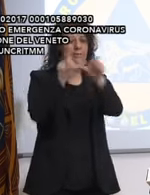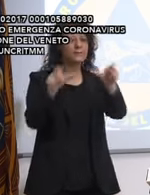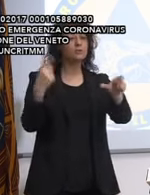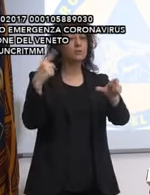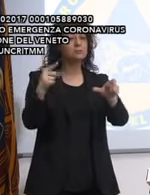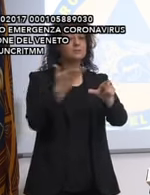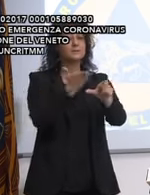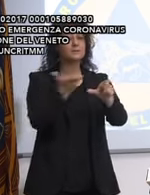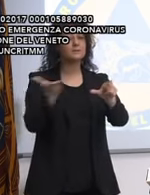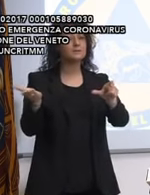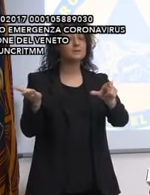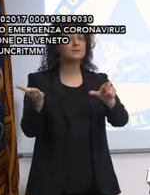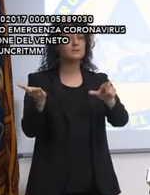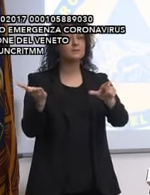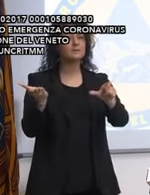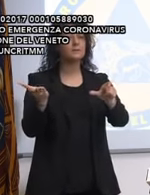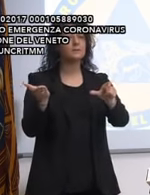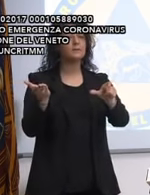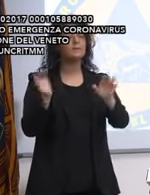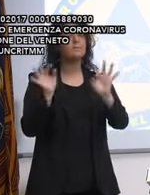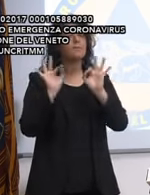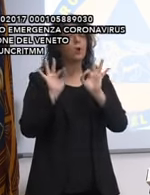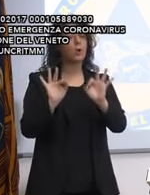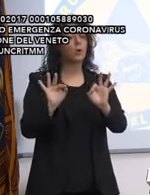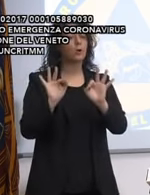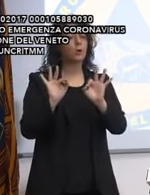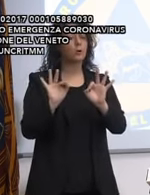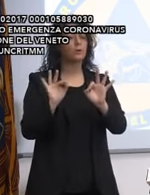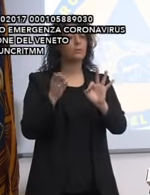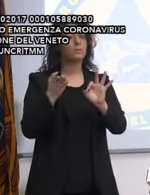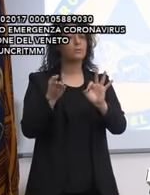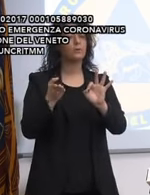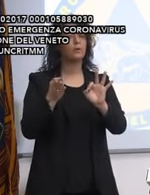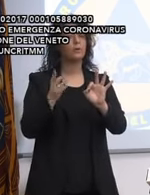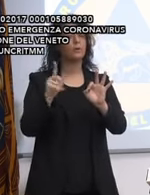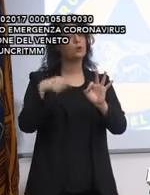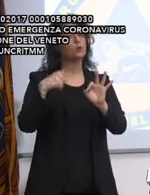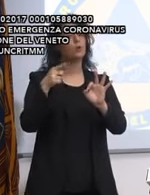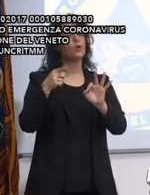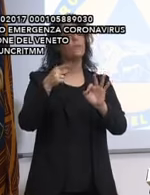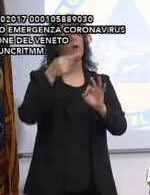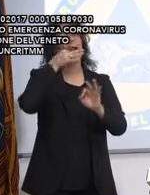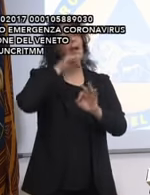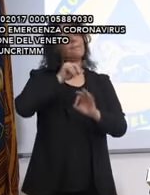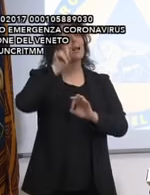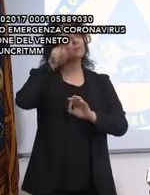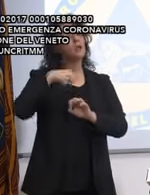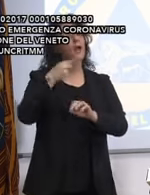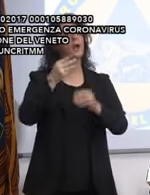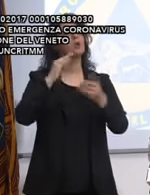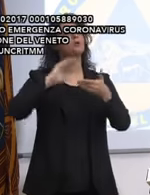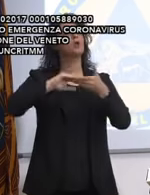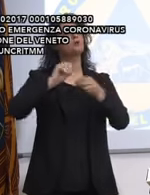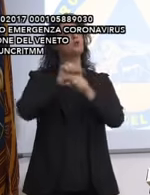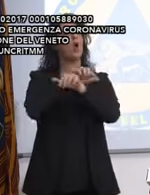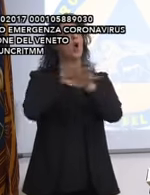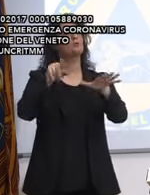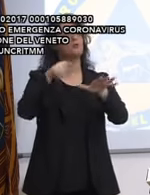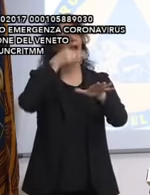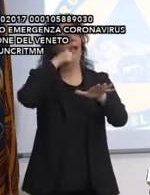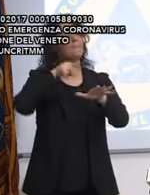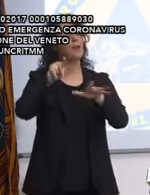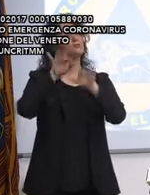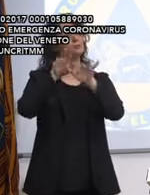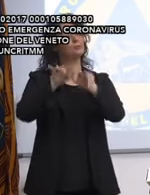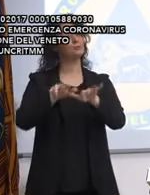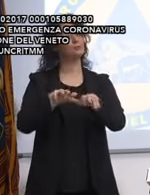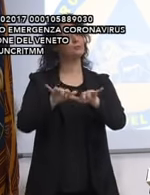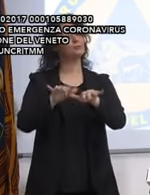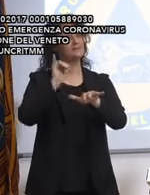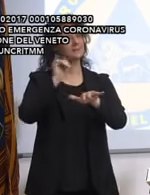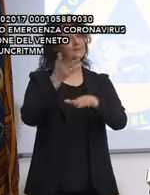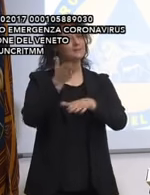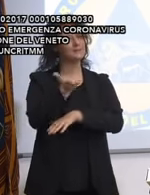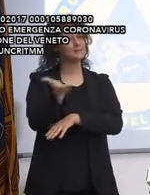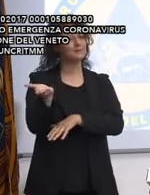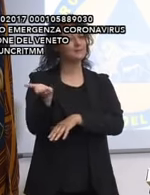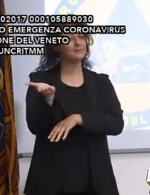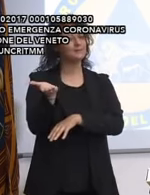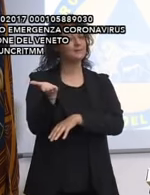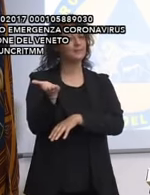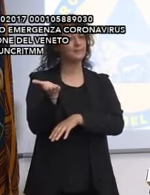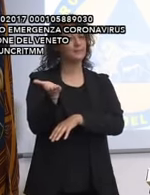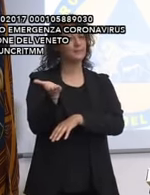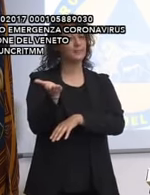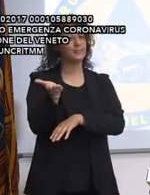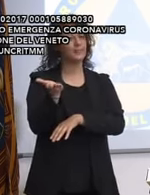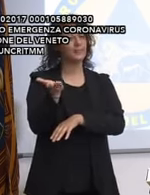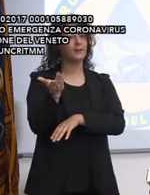persone magari sono le stesse che poi vanno a fare la morale sui social rispetto alla qualunque, qualsiasi roba va bene